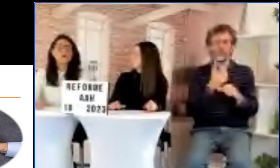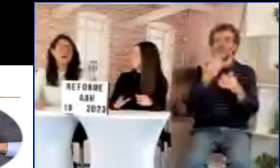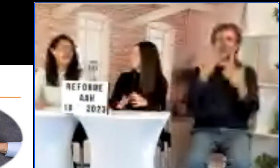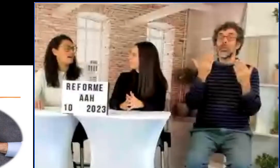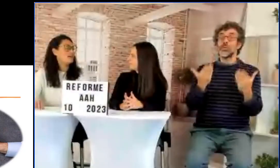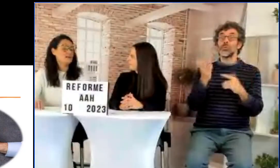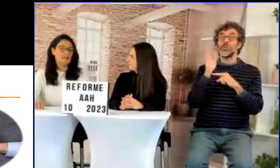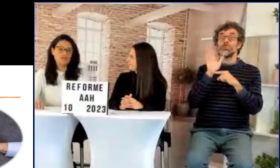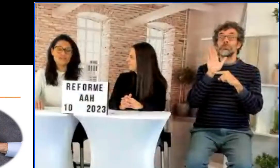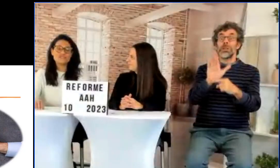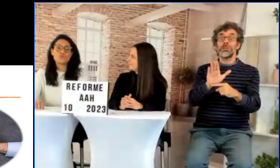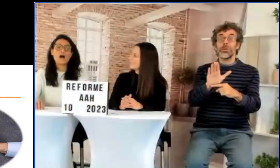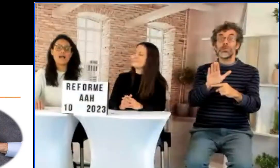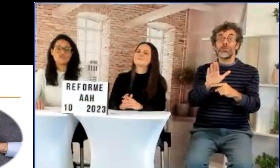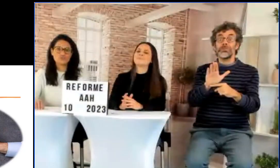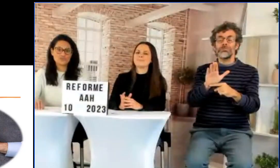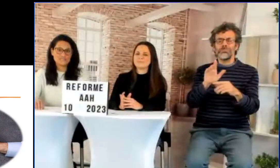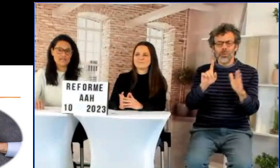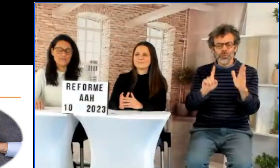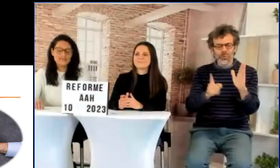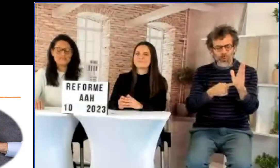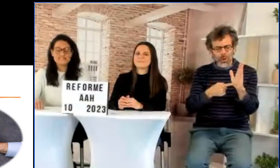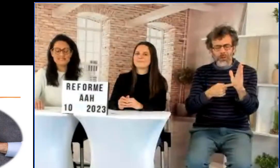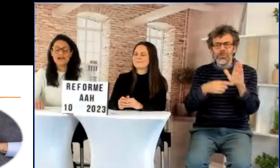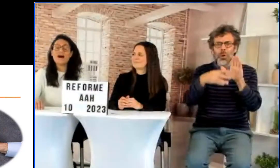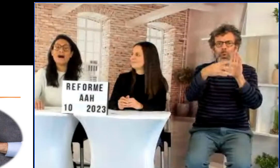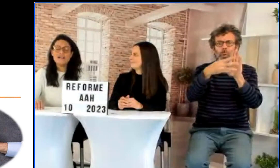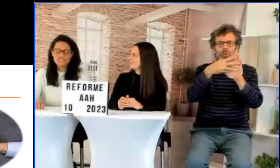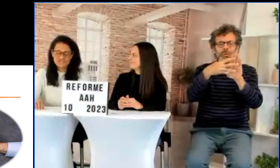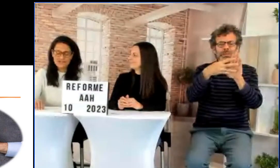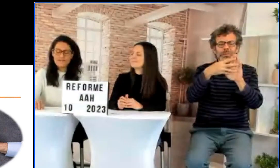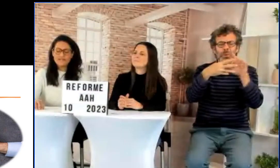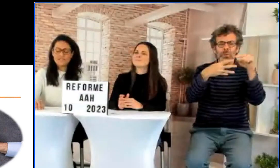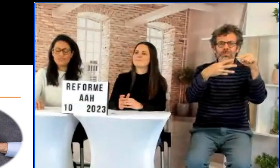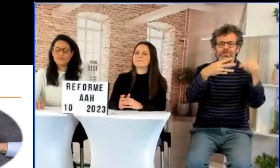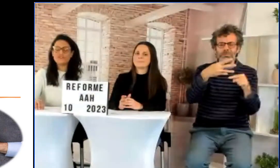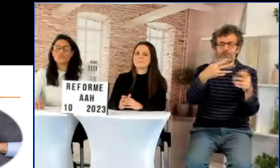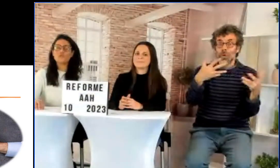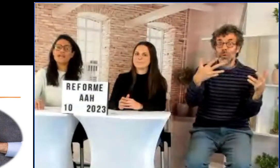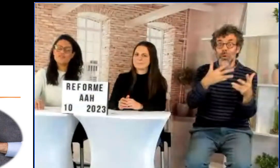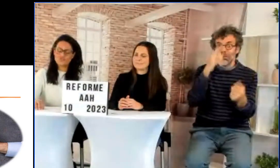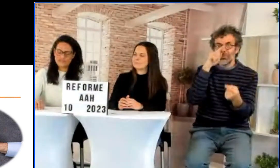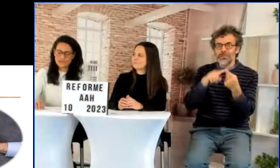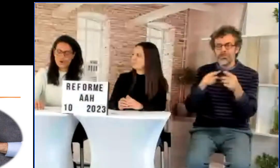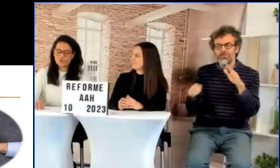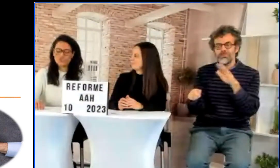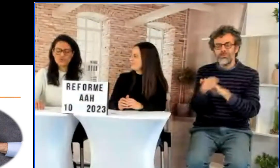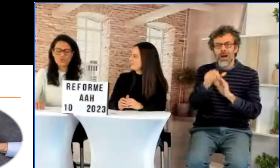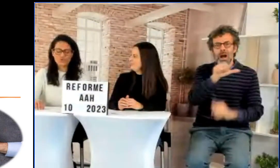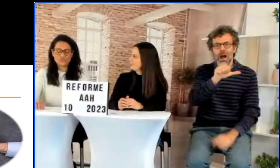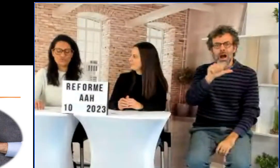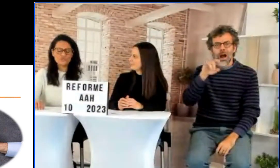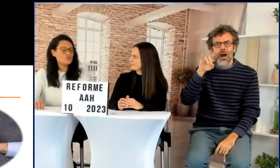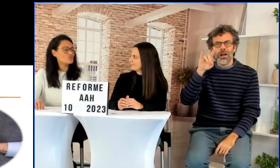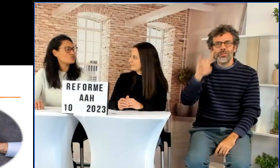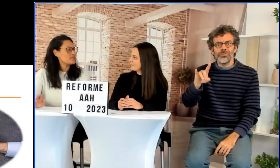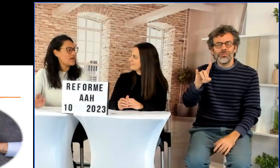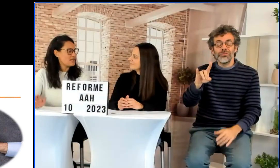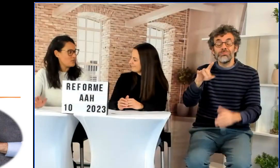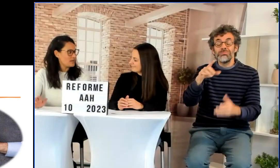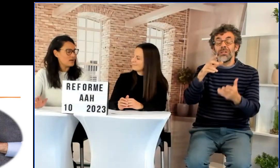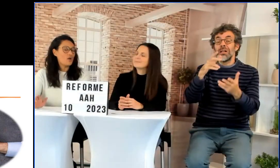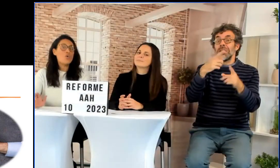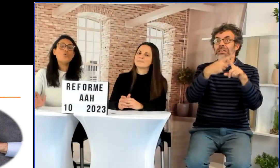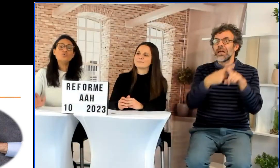d'ouvrir droit à l'allocation adulte handicapé, dite AAH, qui peut être calculée en tenant compte de vos